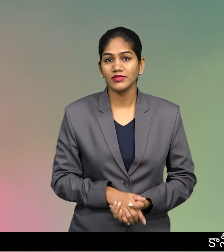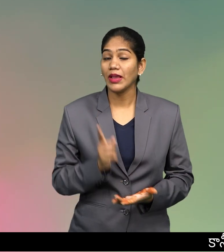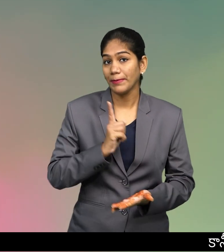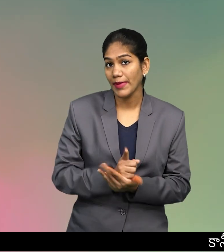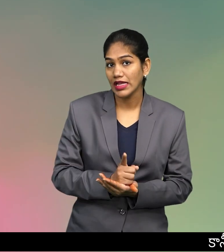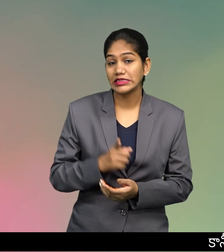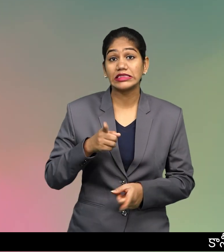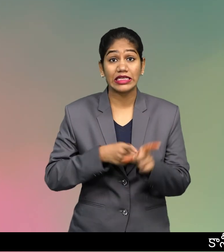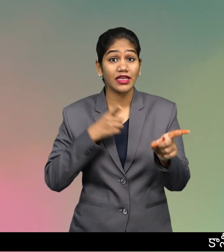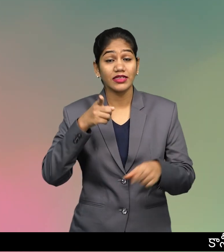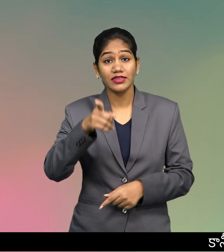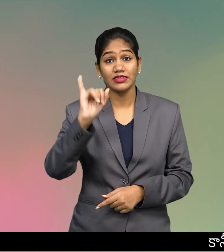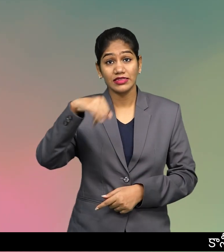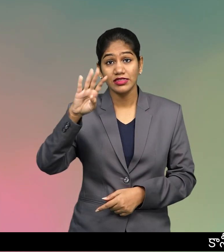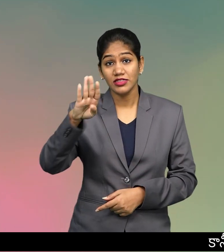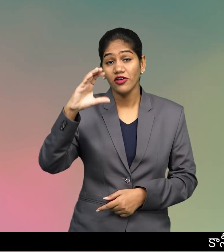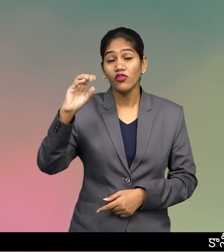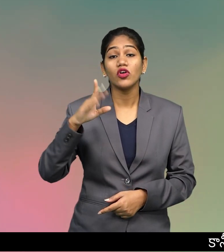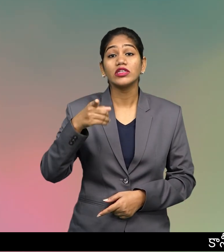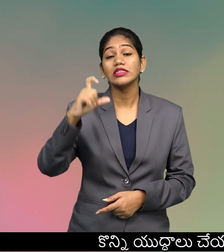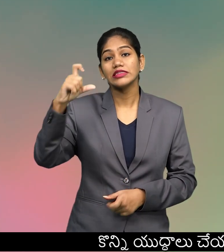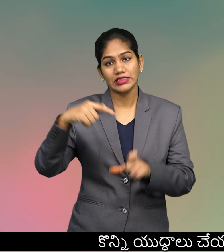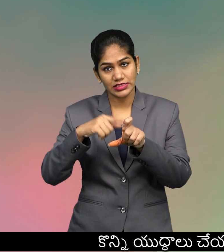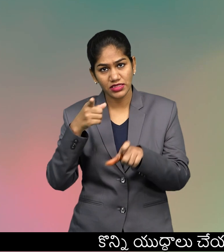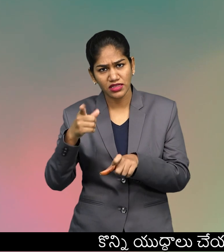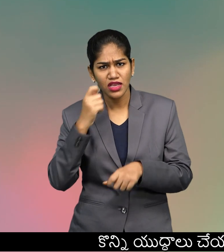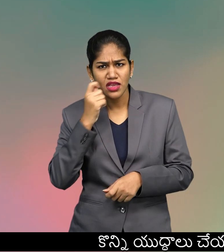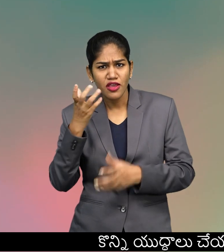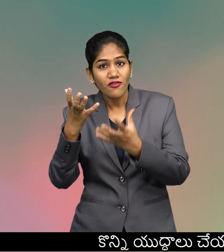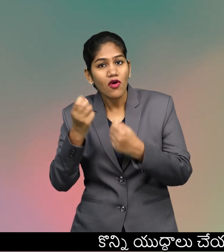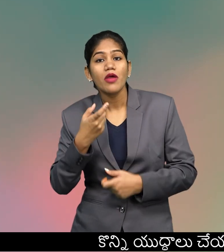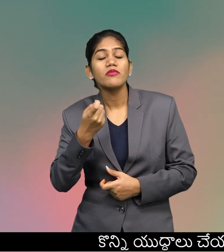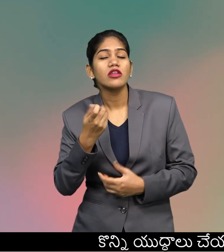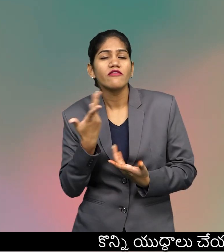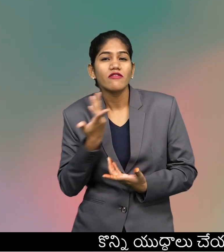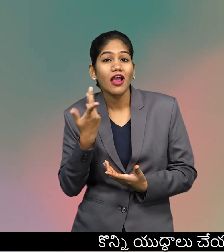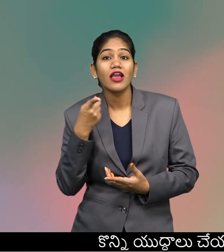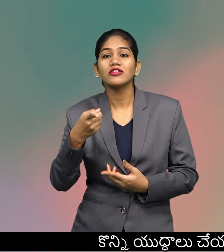కానీ 1640 సిఈలో కొన్ని యుద్ధాలు చేయడానికి అతనికి డబ్బు అవసరం.